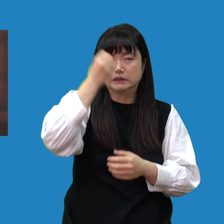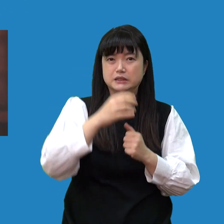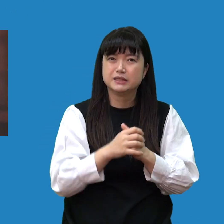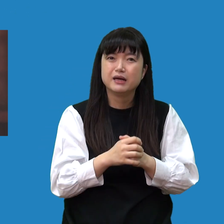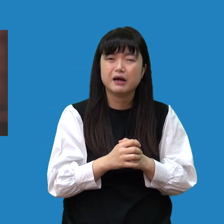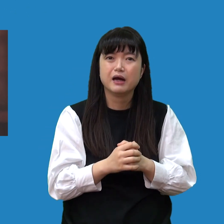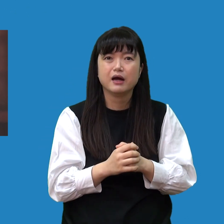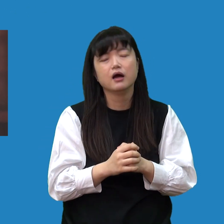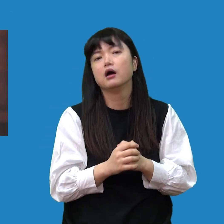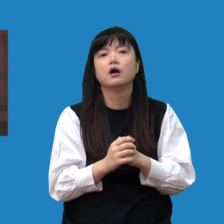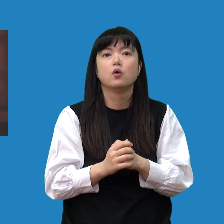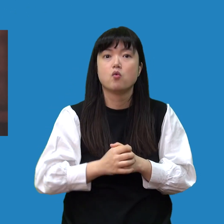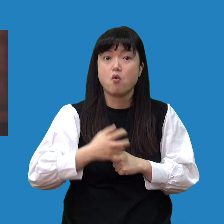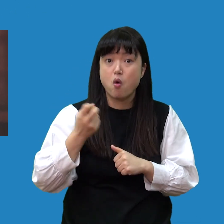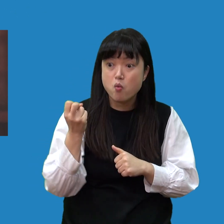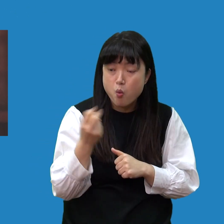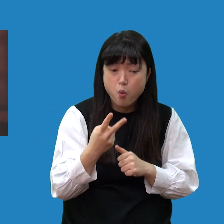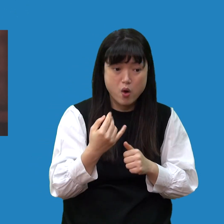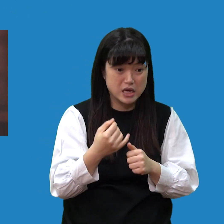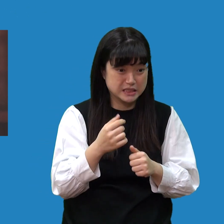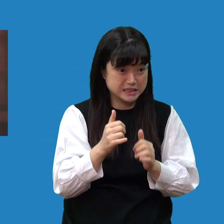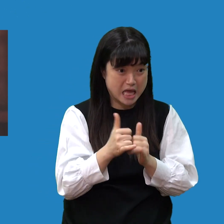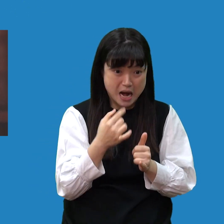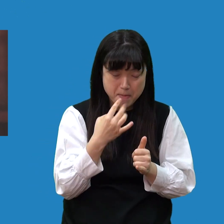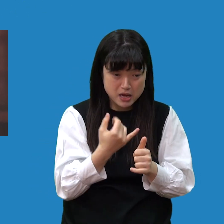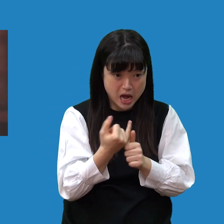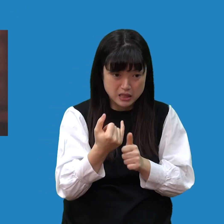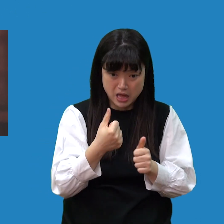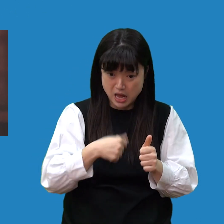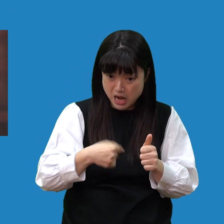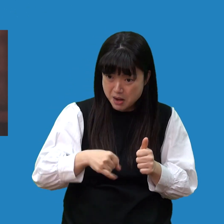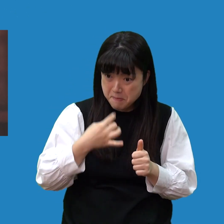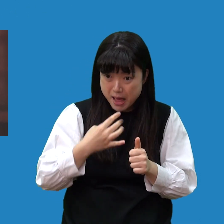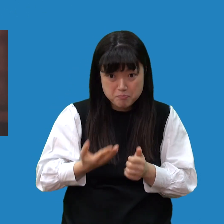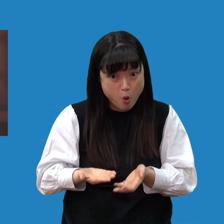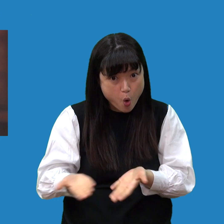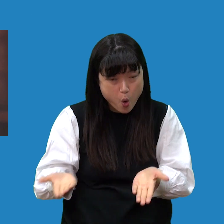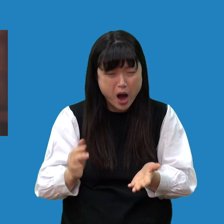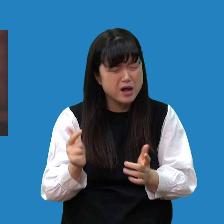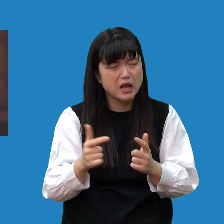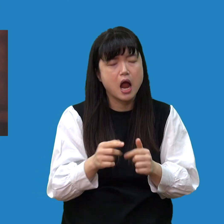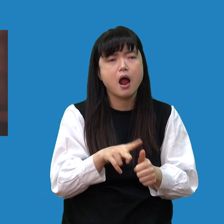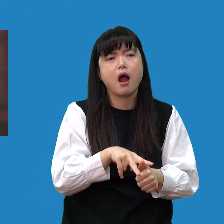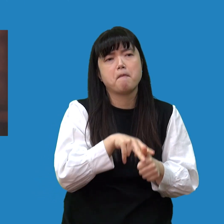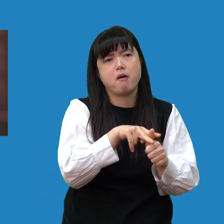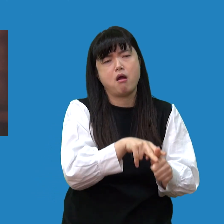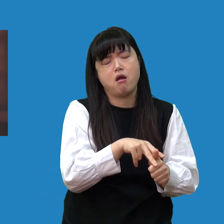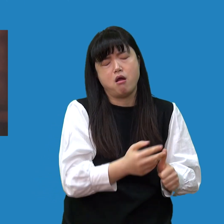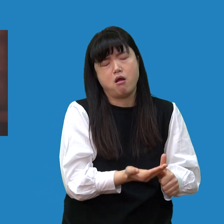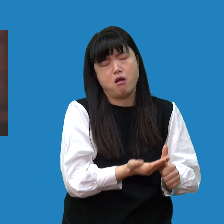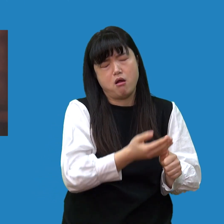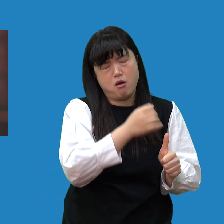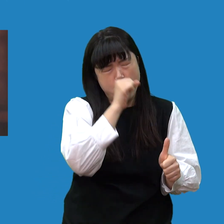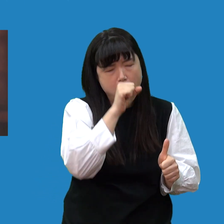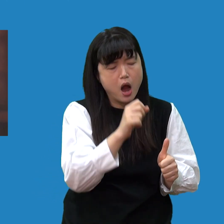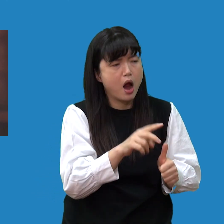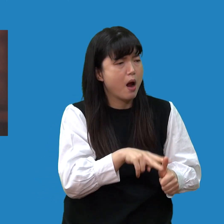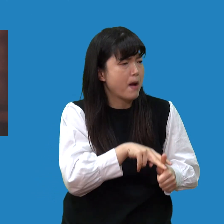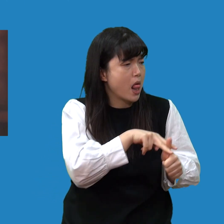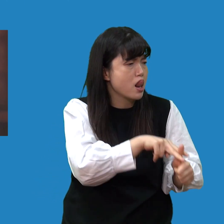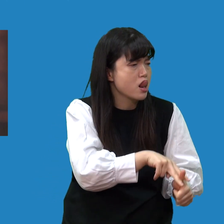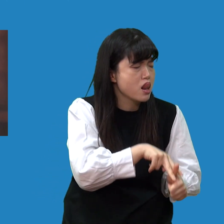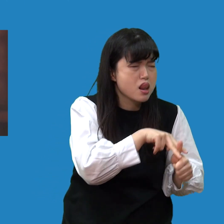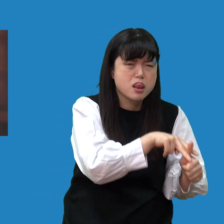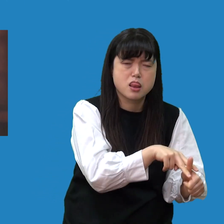자, 거기다가 사람만 먹이는 것이 아니라 솔로몬은 말을 좋아했어요. 그래서 말들을 먹여야